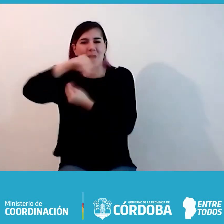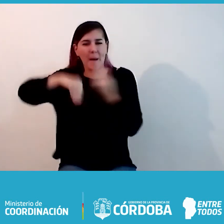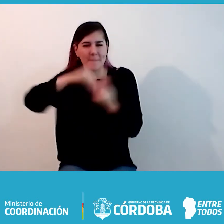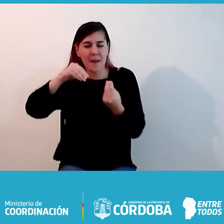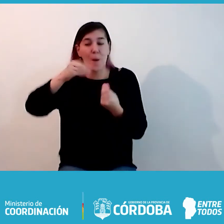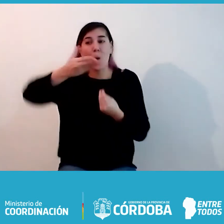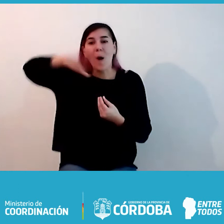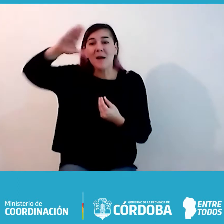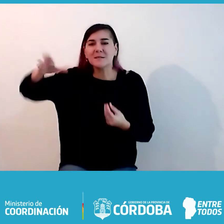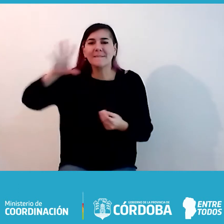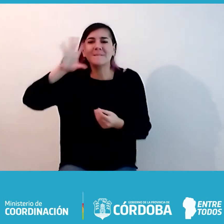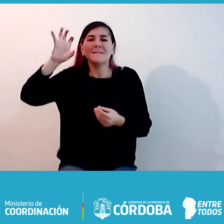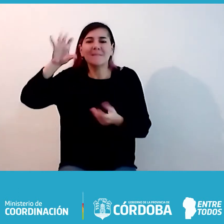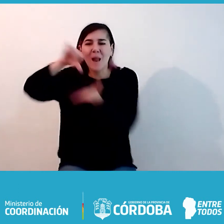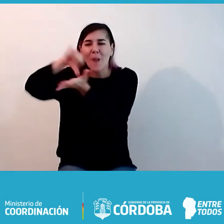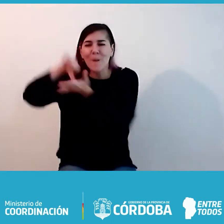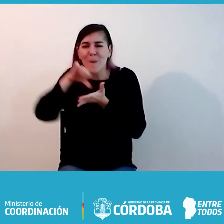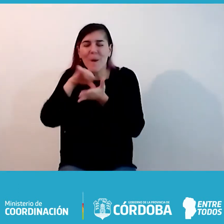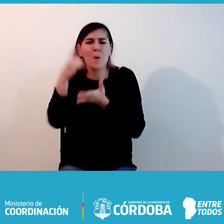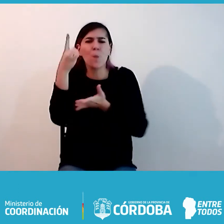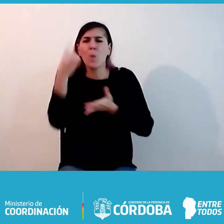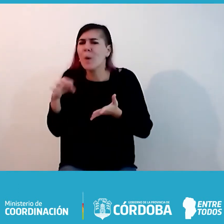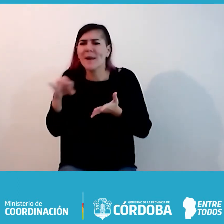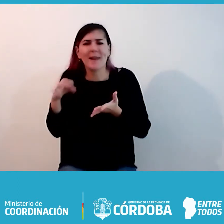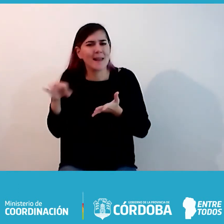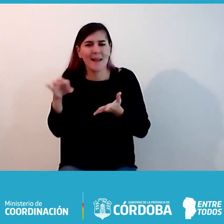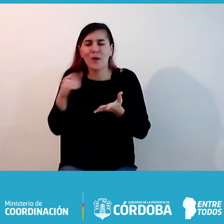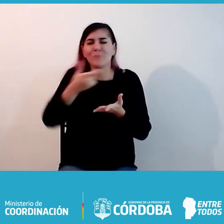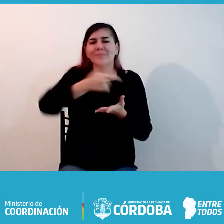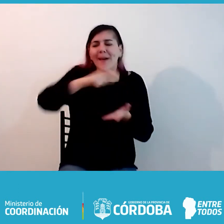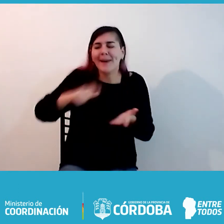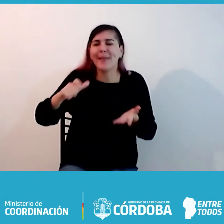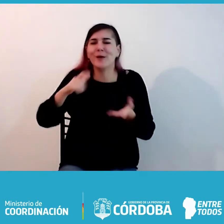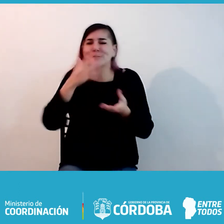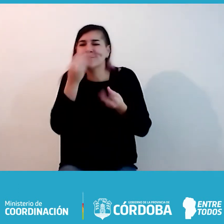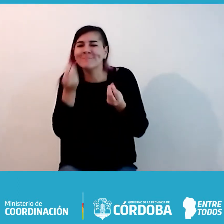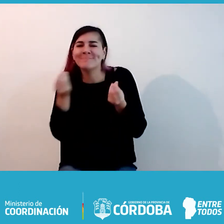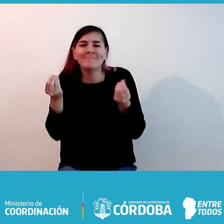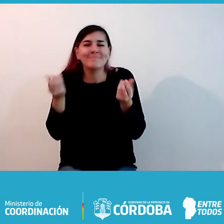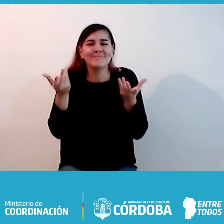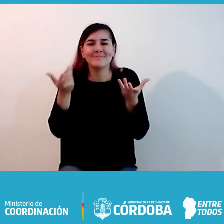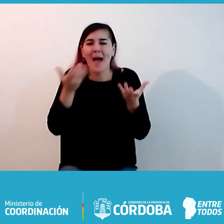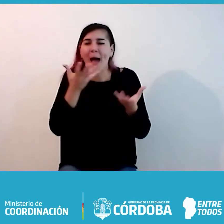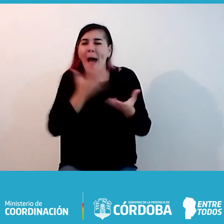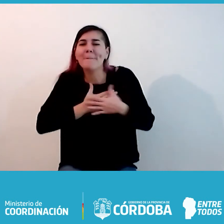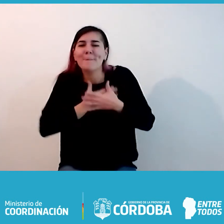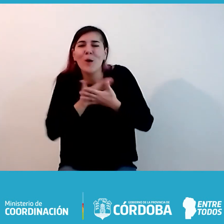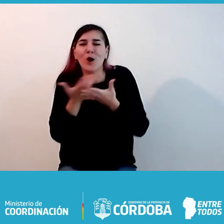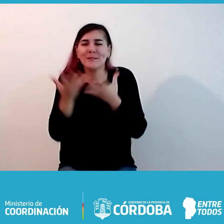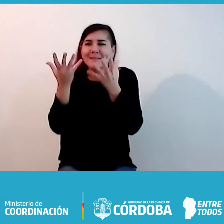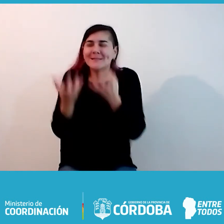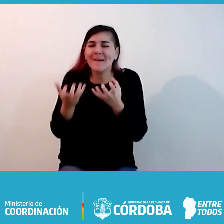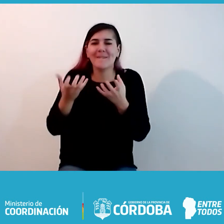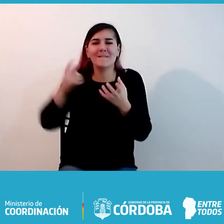recordar cada rincón que lo hace único e irrepetible. Sus aromas, ríos, montes, yuyos, pinches, sus amores secos y su fauna, por